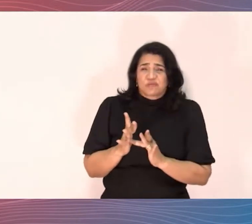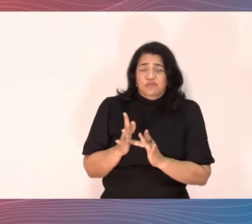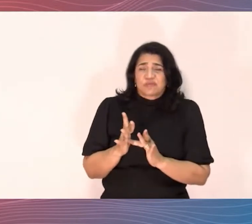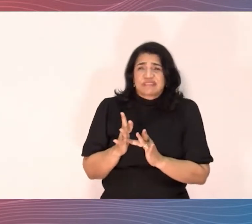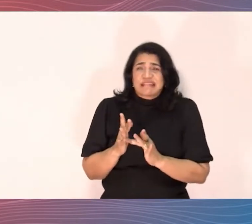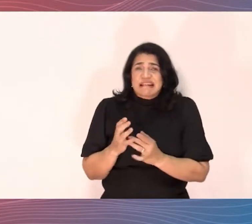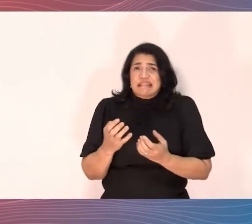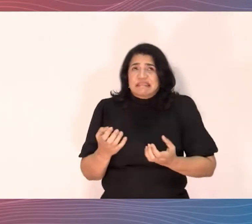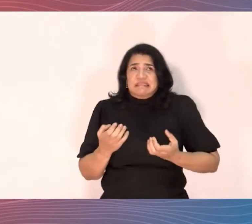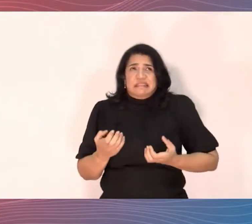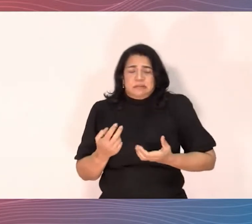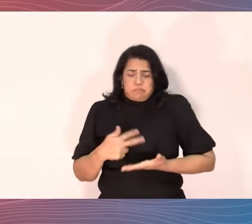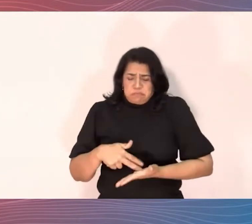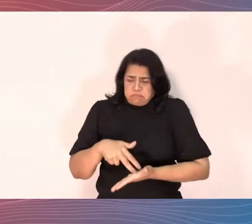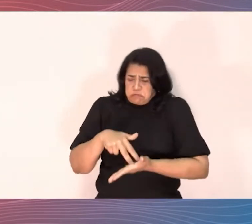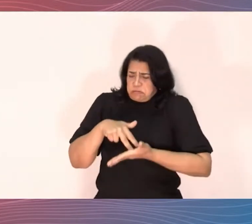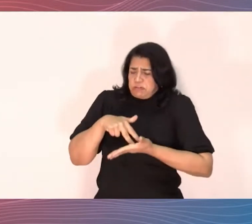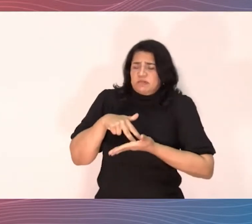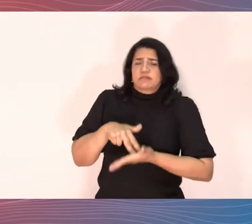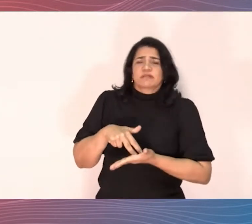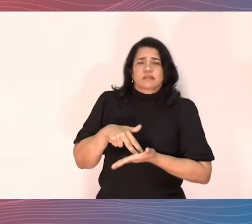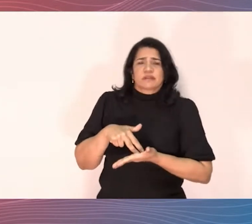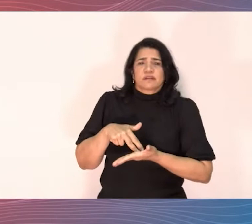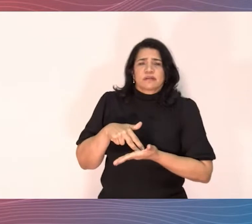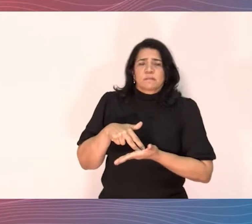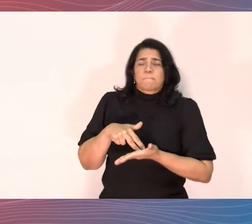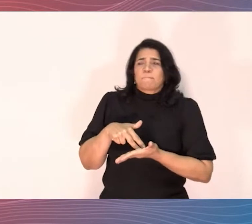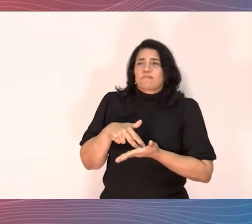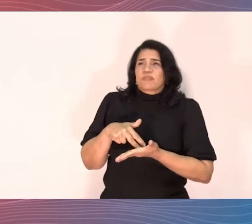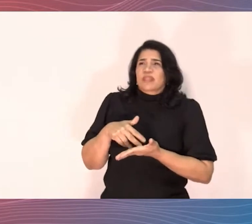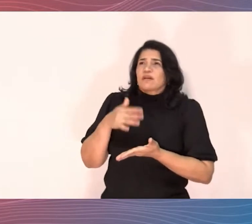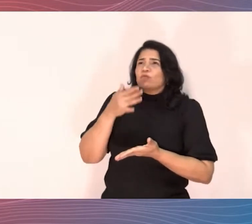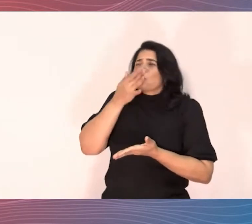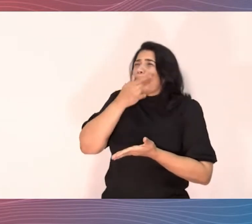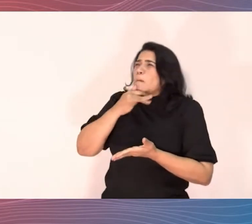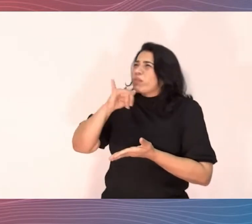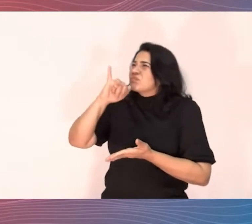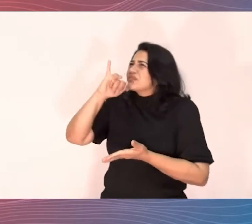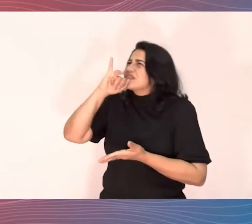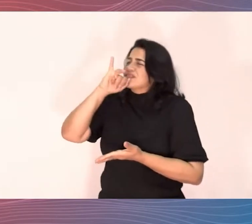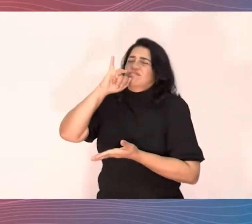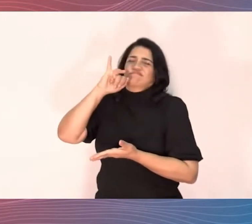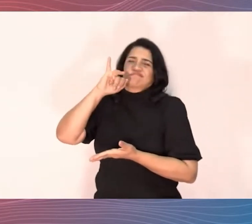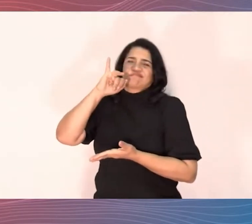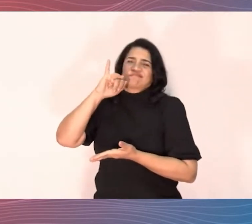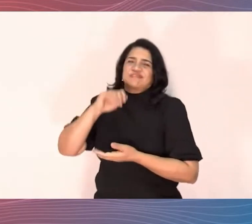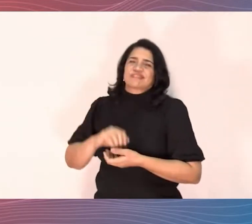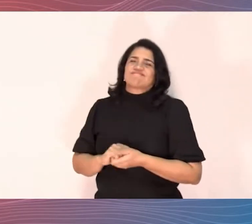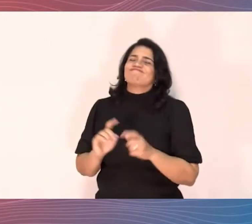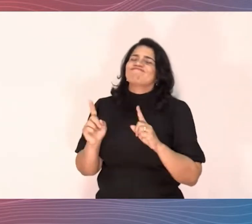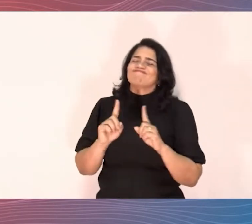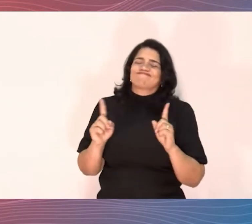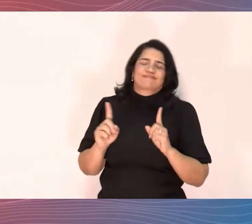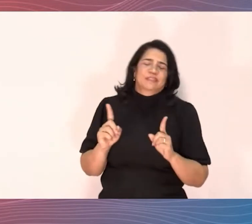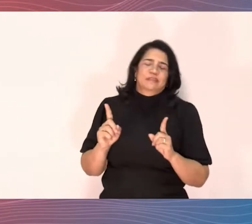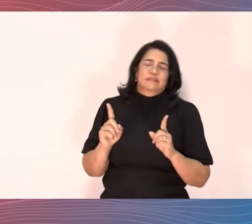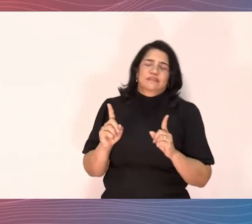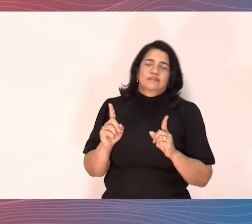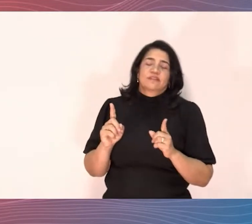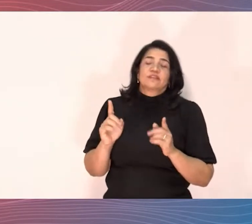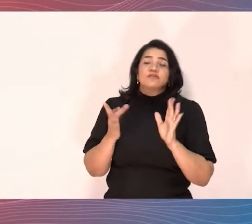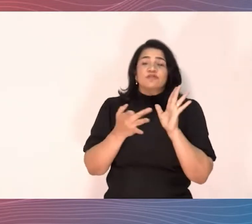abandonou essa posição. Ele veio, ele se esvaziou para assumir a forma de